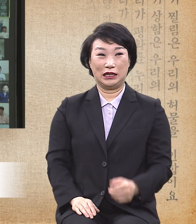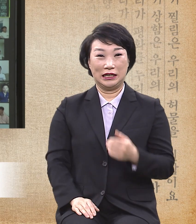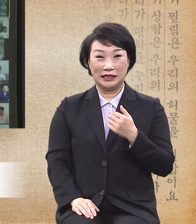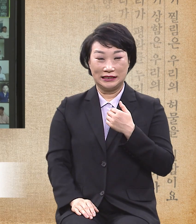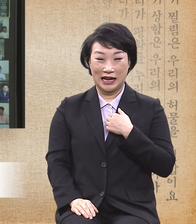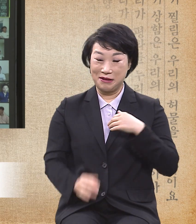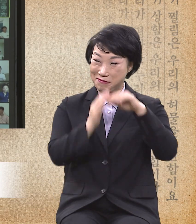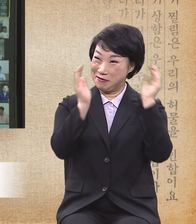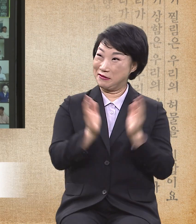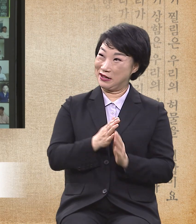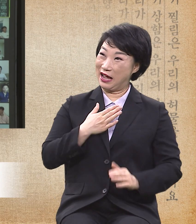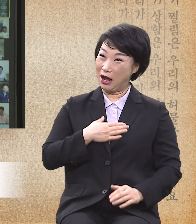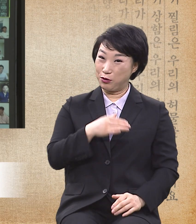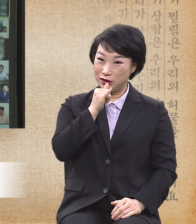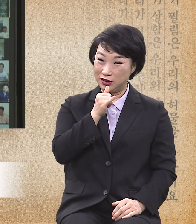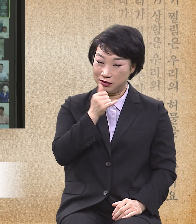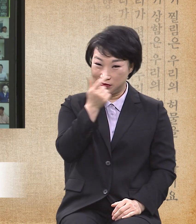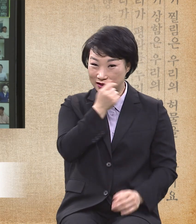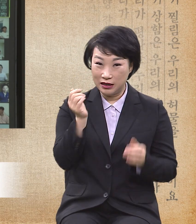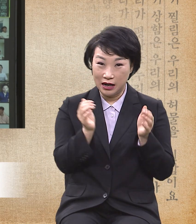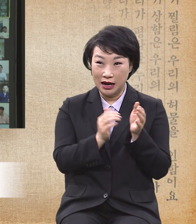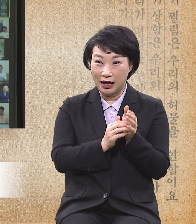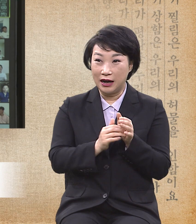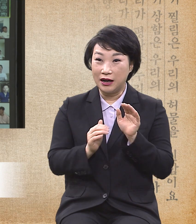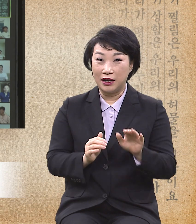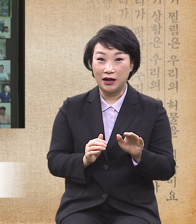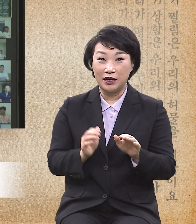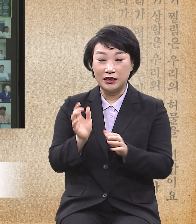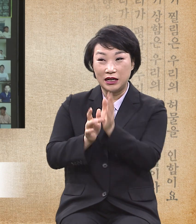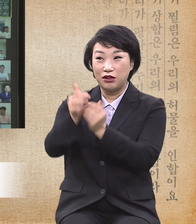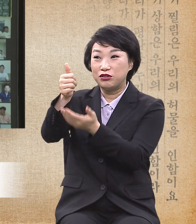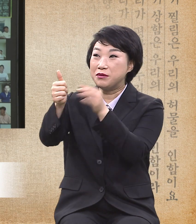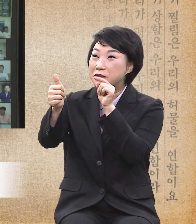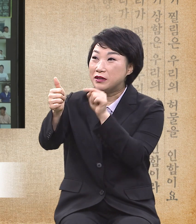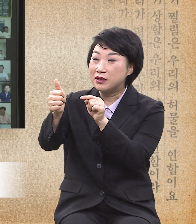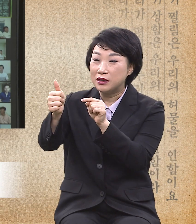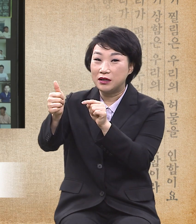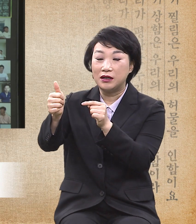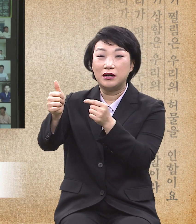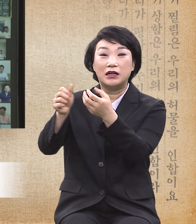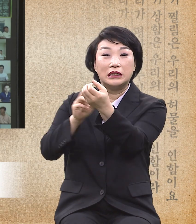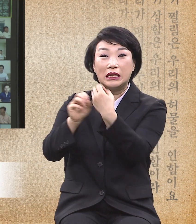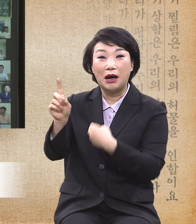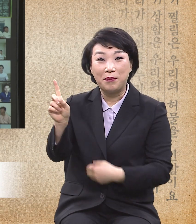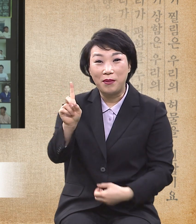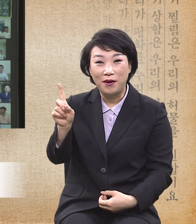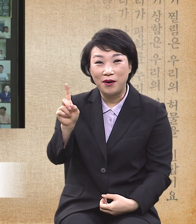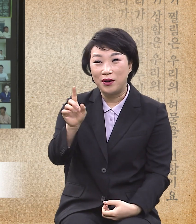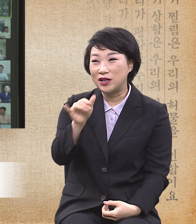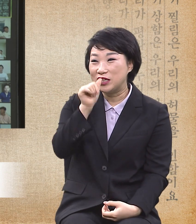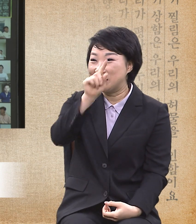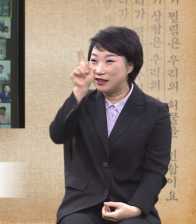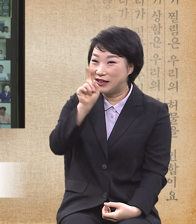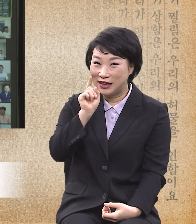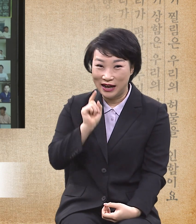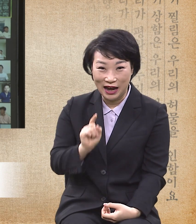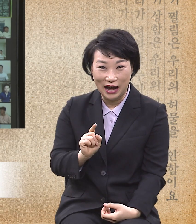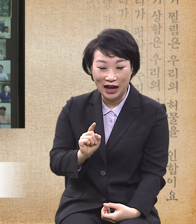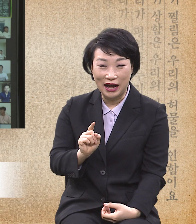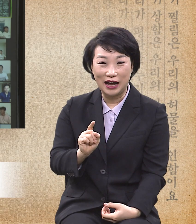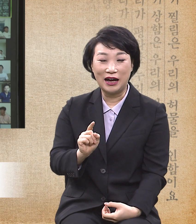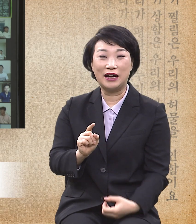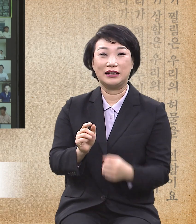나는 다 알고 있는데 예수 당신은 어떤 대답을 할